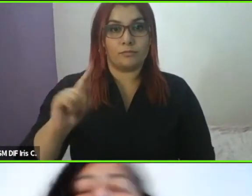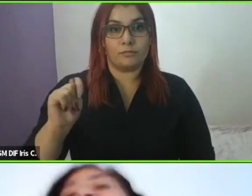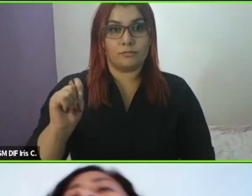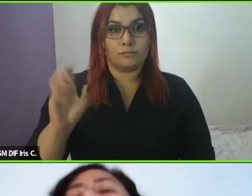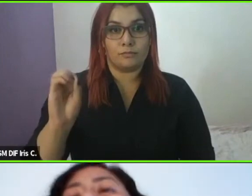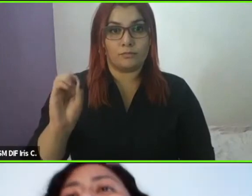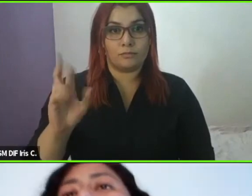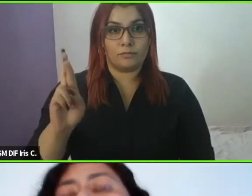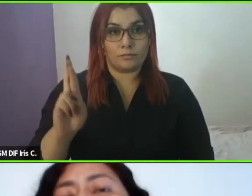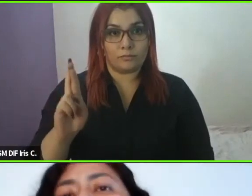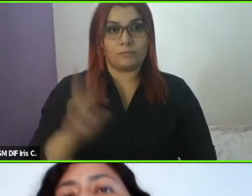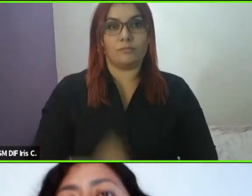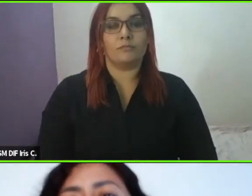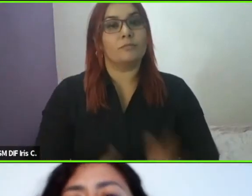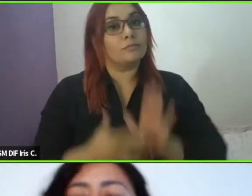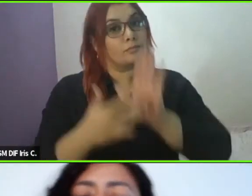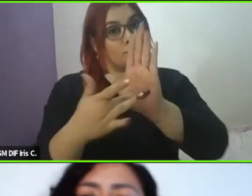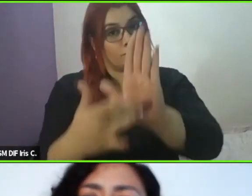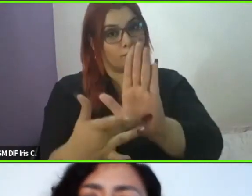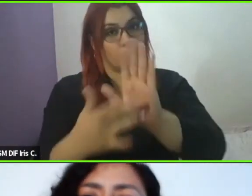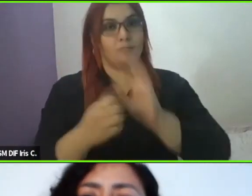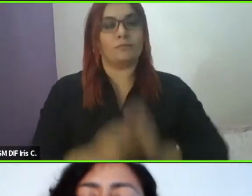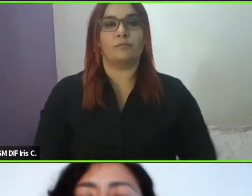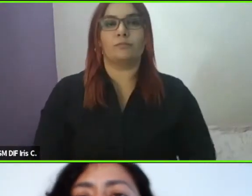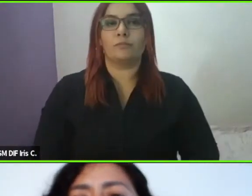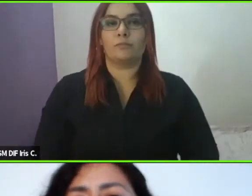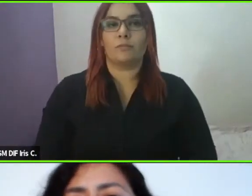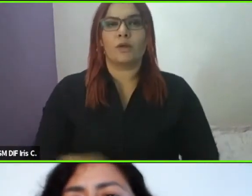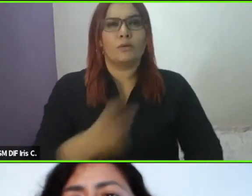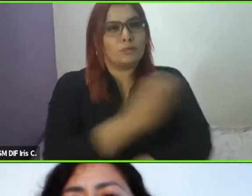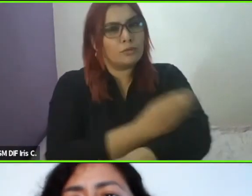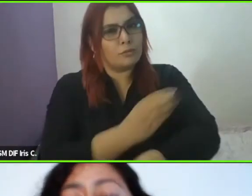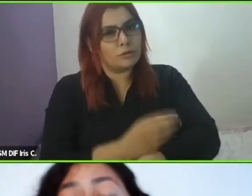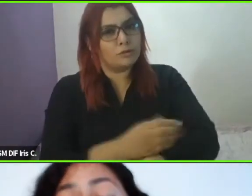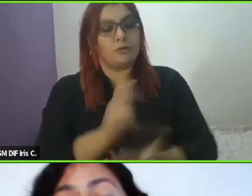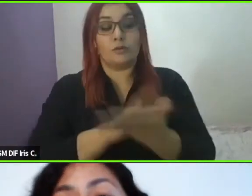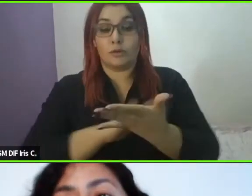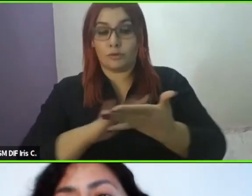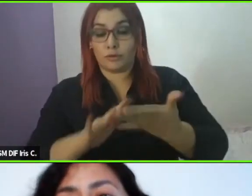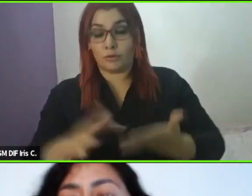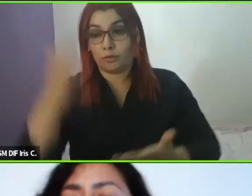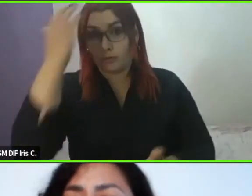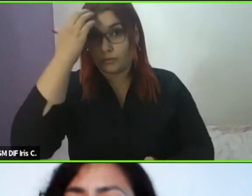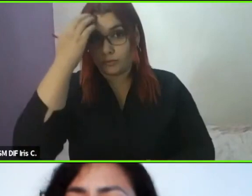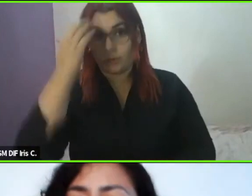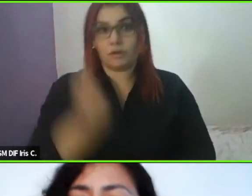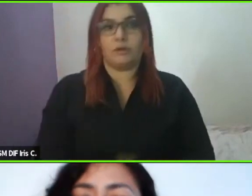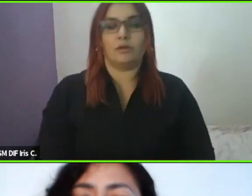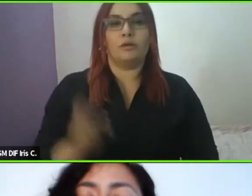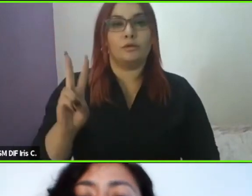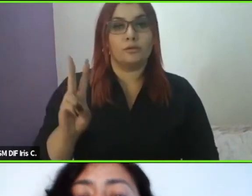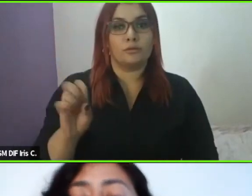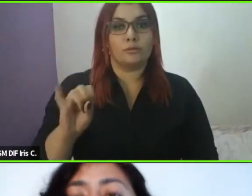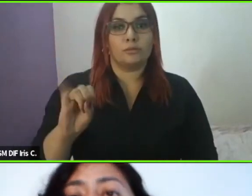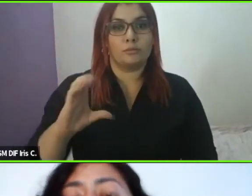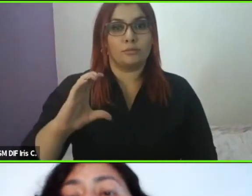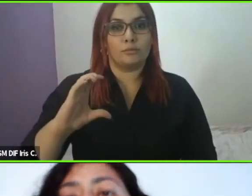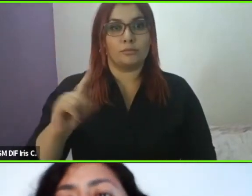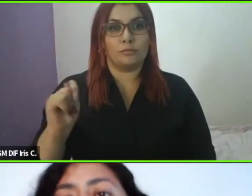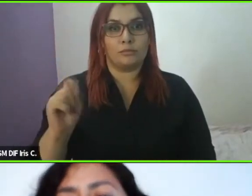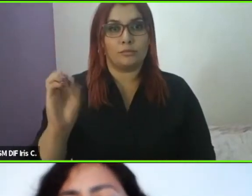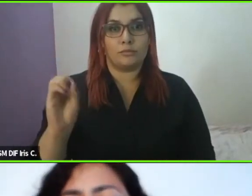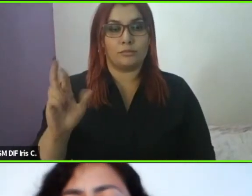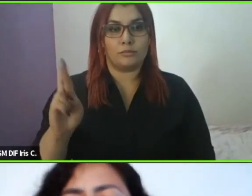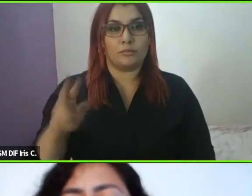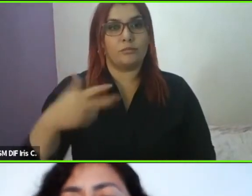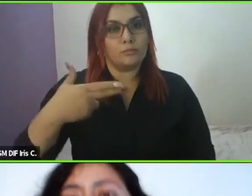Tlahuizcalpantecuhtli estará con nosotros, quien también es conocido en la literatura como Víctor H. o Vinotirano. Voy a